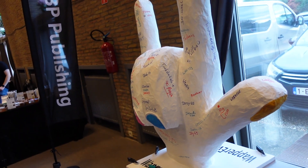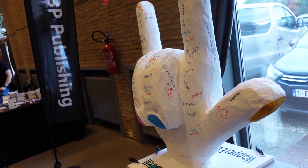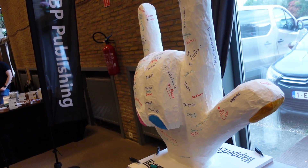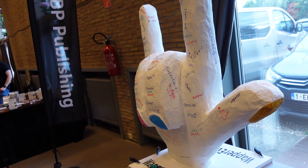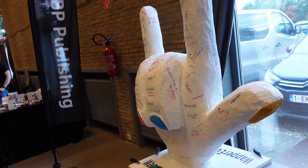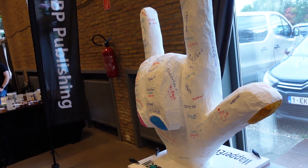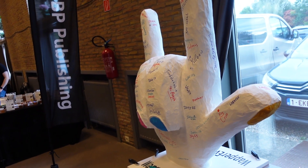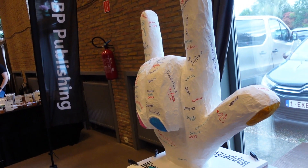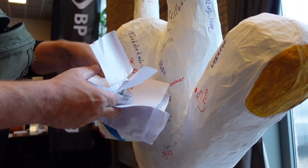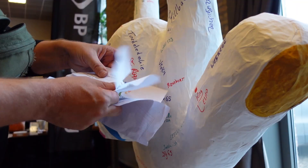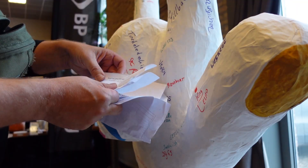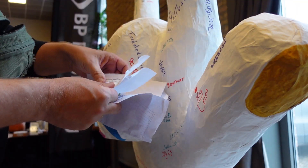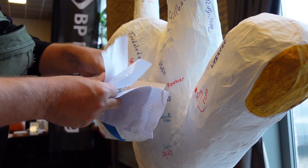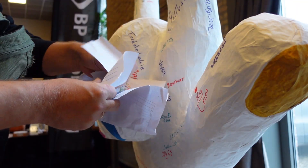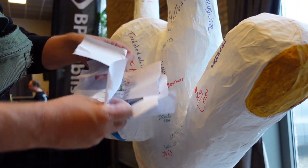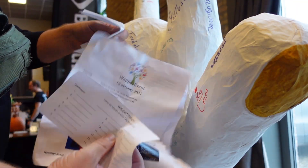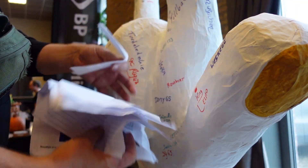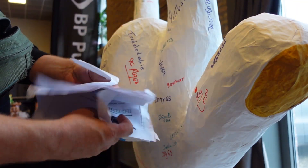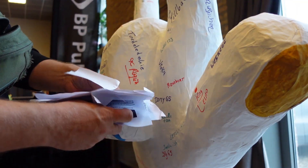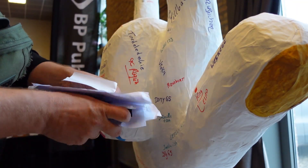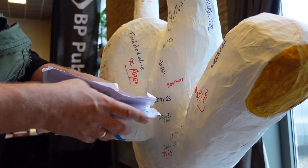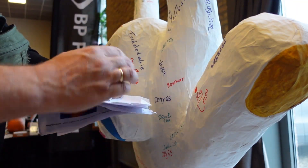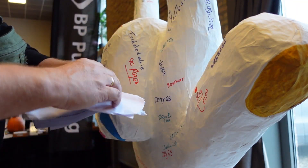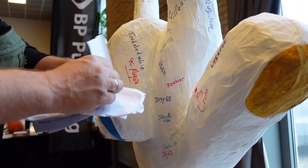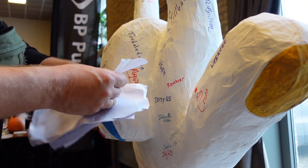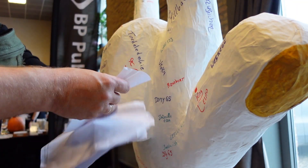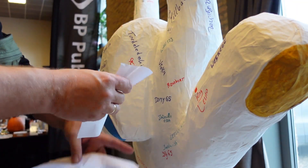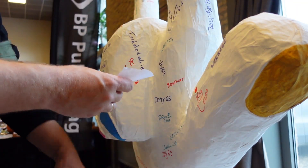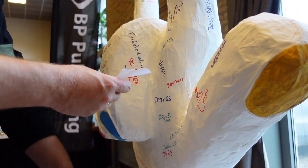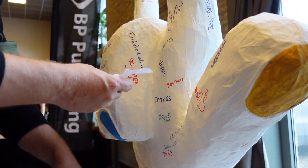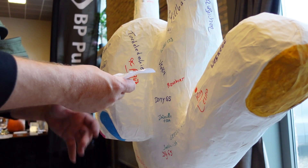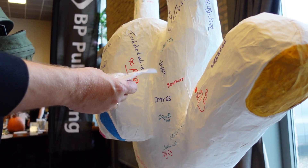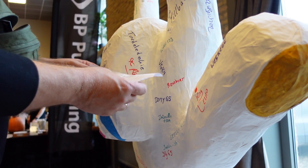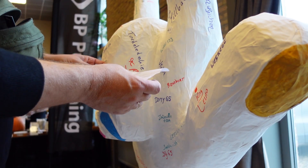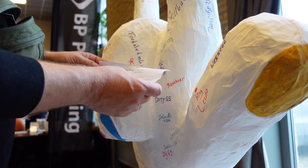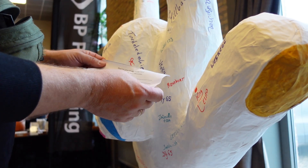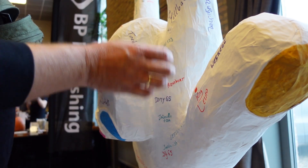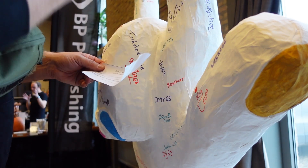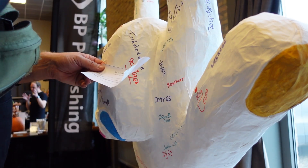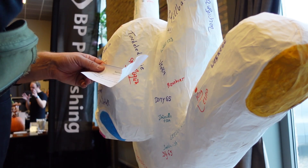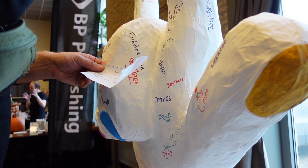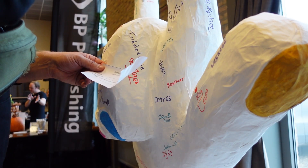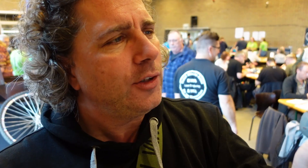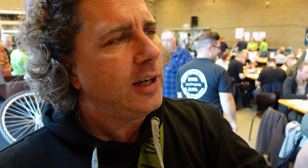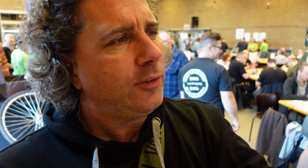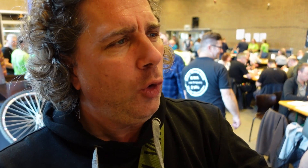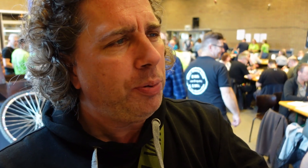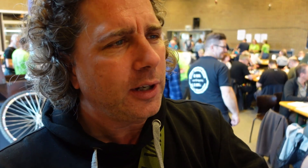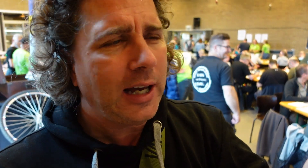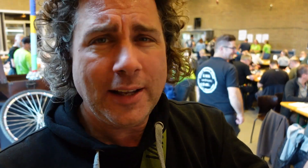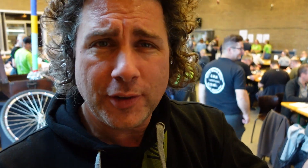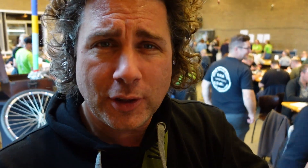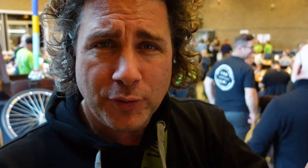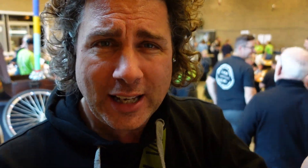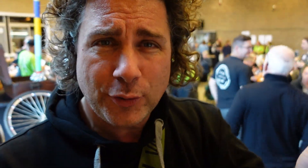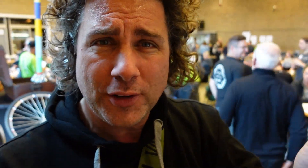Ja En zoals ik al zei zit daar dus een eh een opdracht bij want zit een briefje in het tasje en er staat op